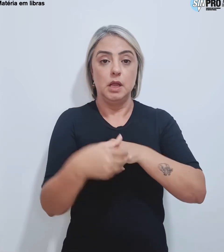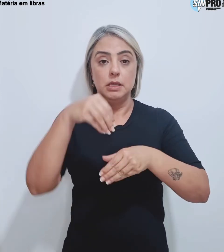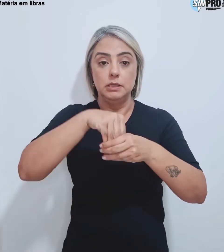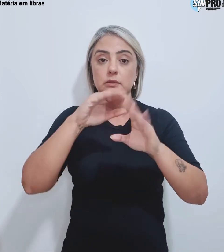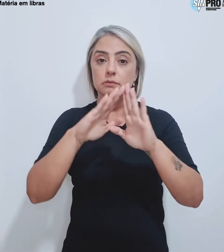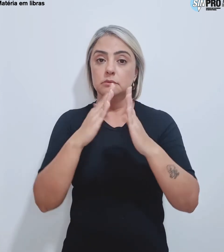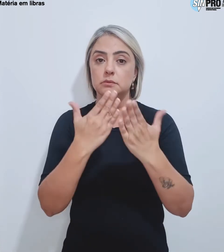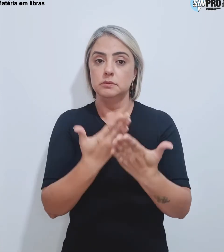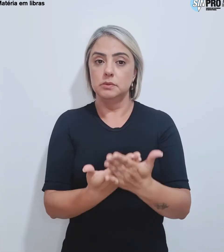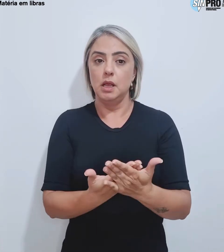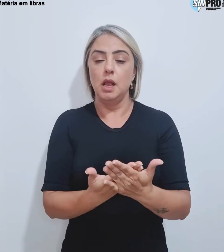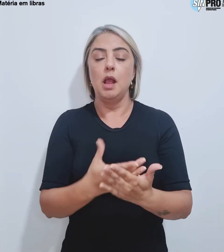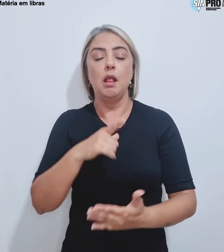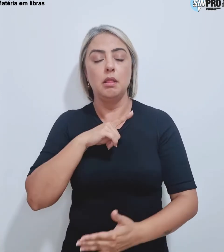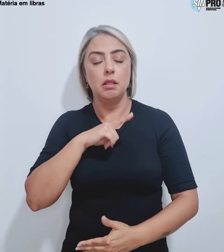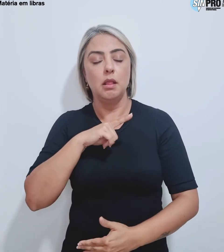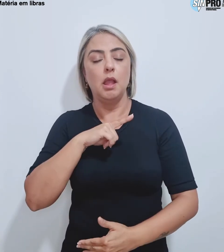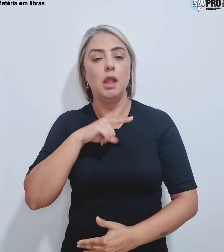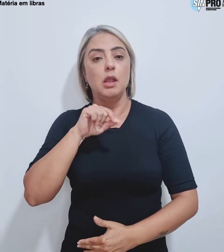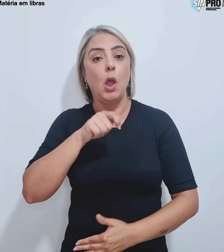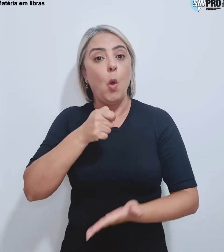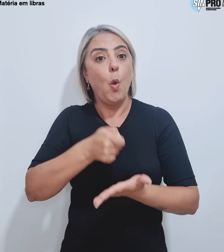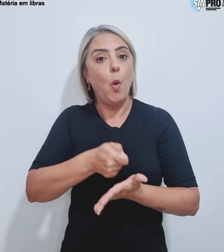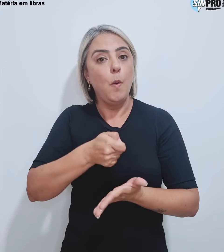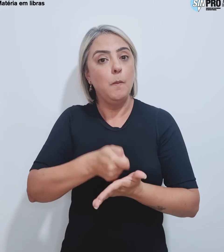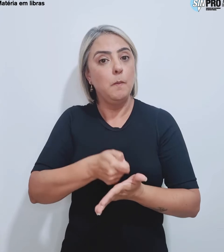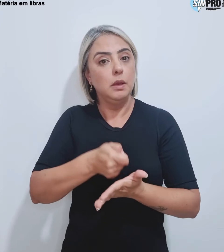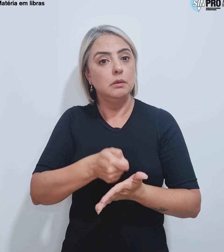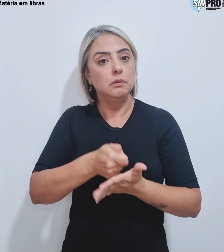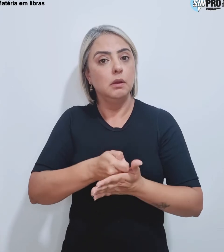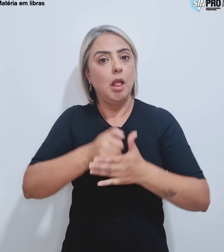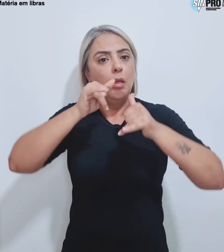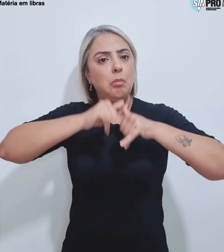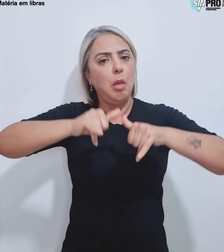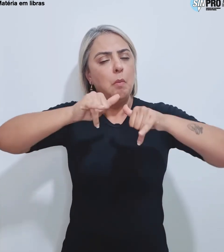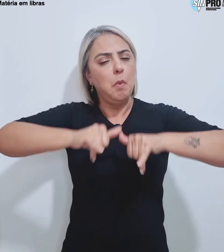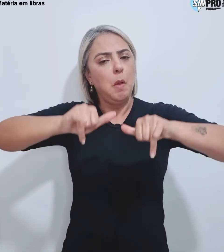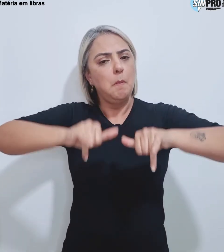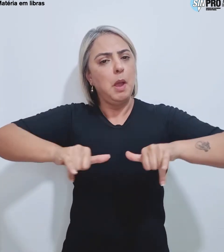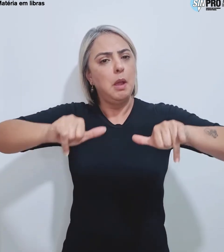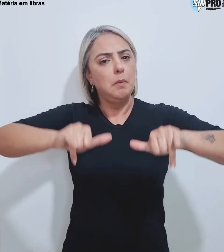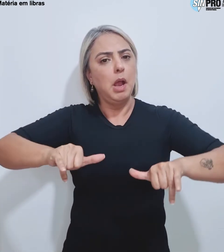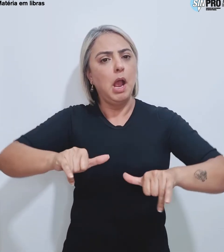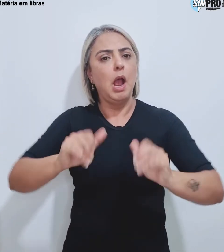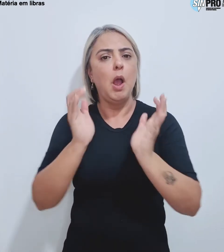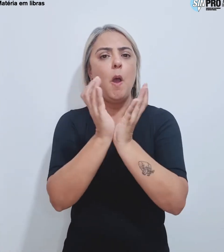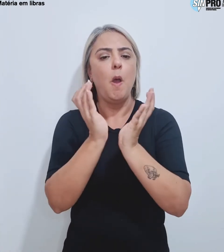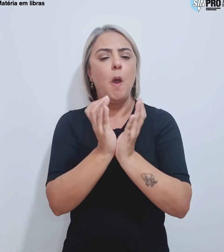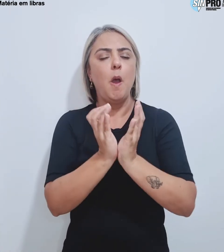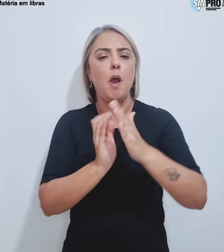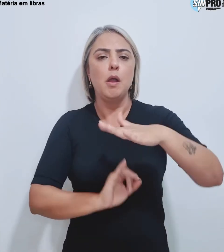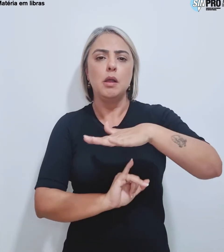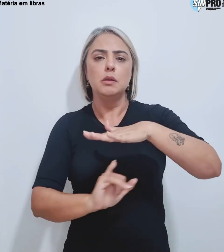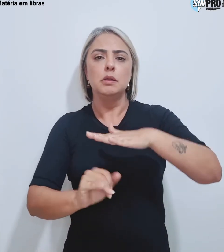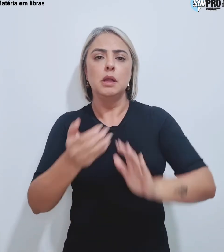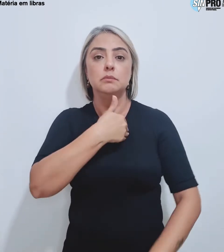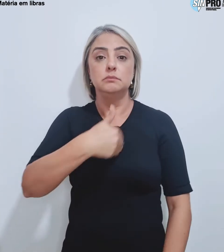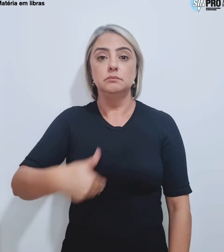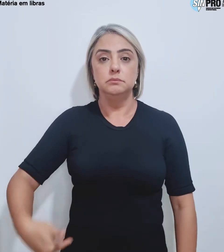Covid-19 nas escolas, devem ser obrigatoriamente divulgadas por órgãos e entidades